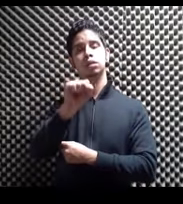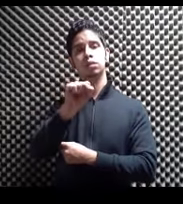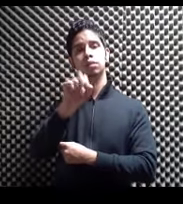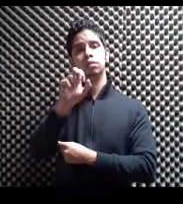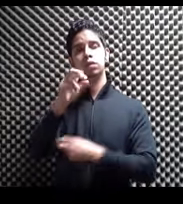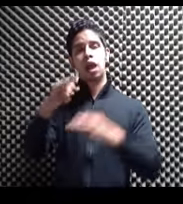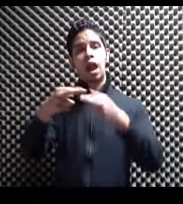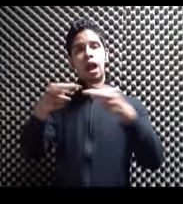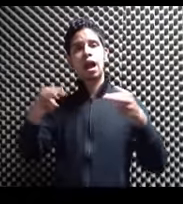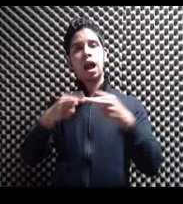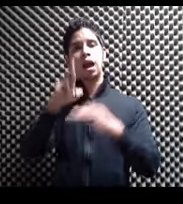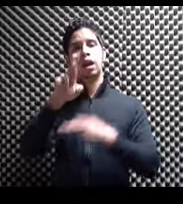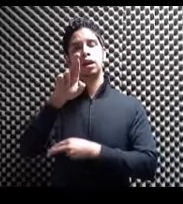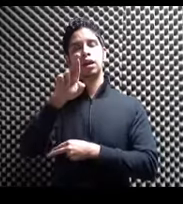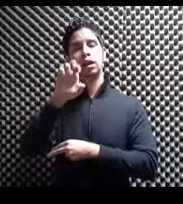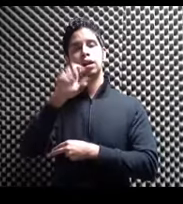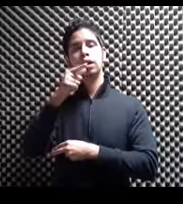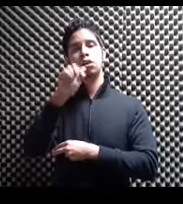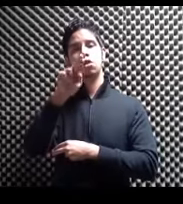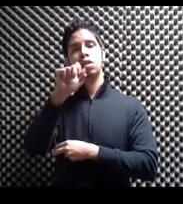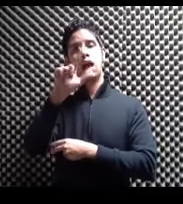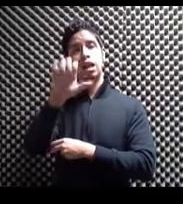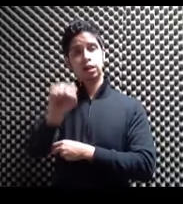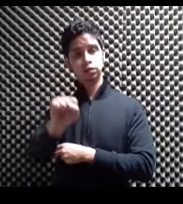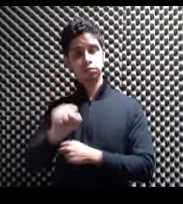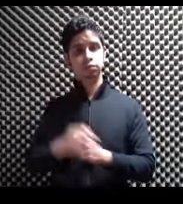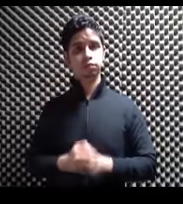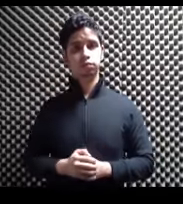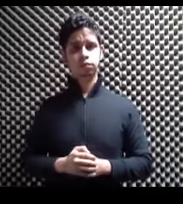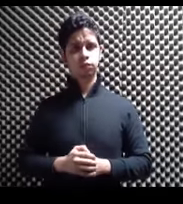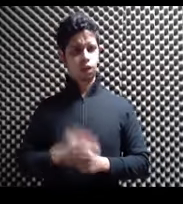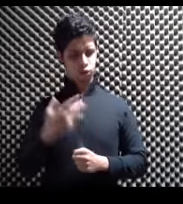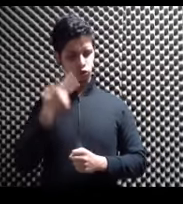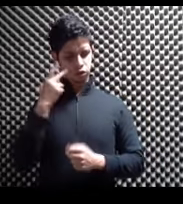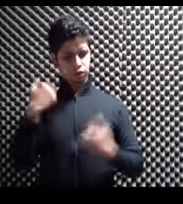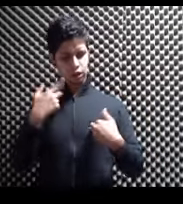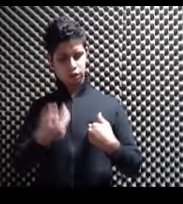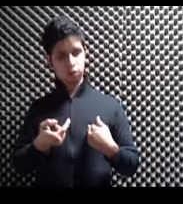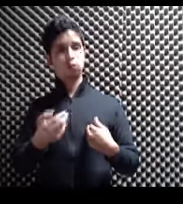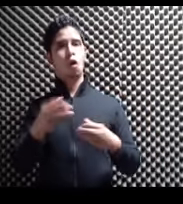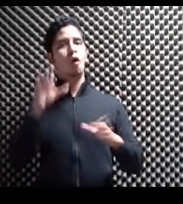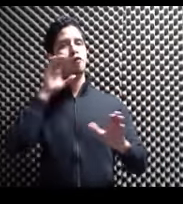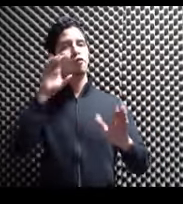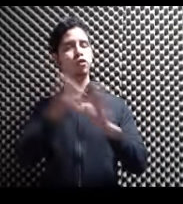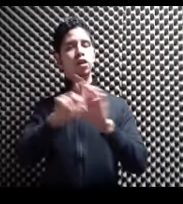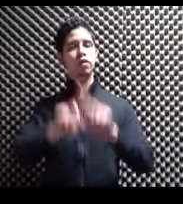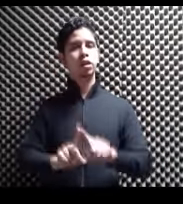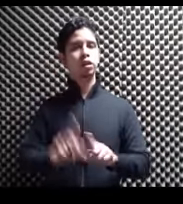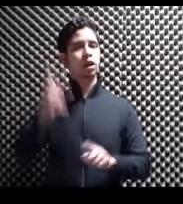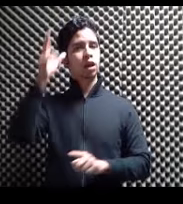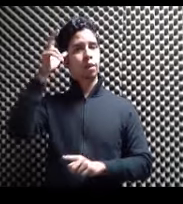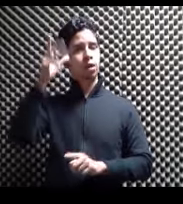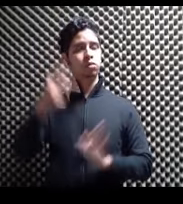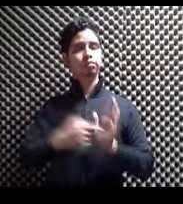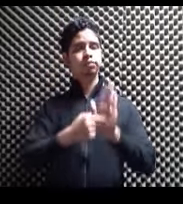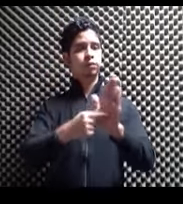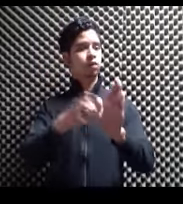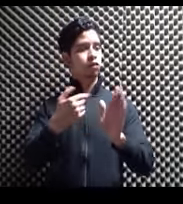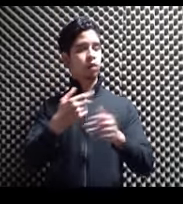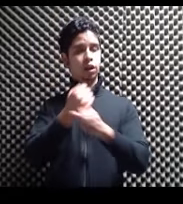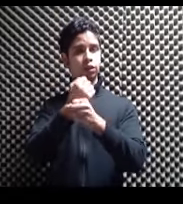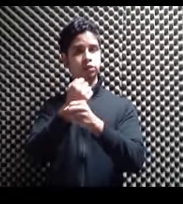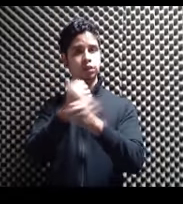fotitos. Varias fotos chévere. De caballos. Este caballo fue rescatado en el Teodoro Moscoso. Mira. Su otro caballo bello. Fue... Ponlo para